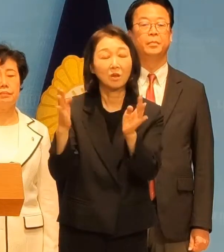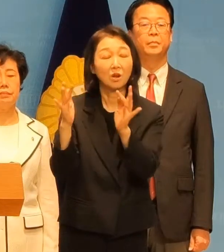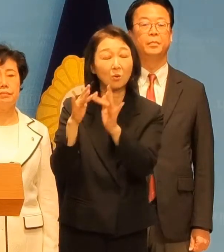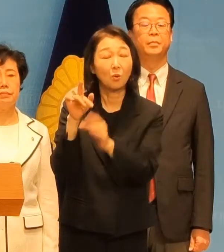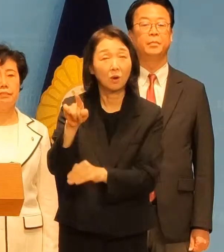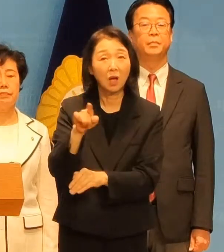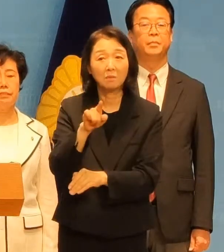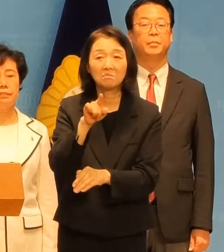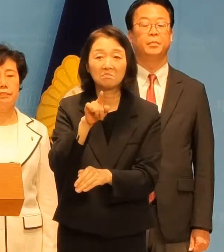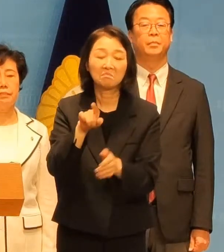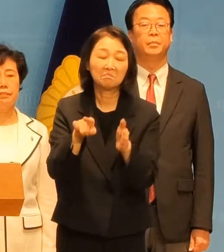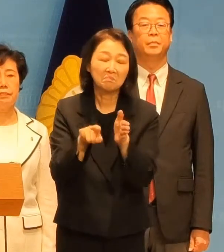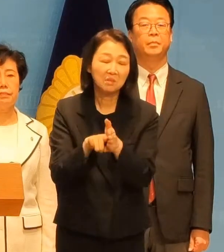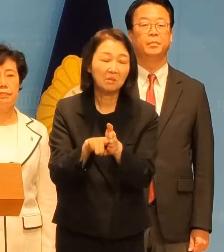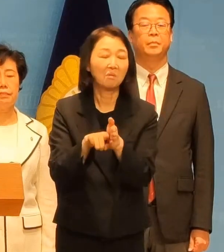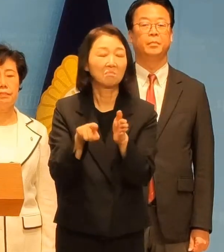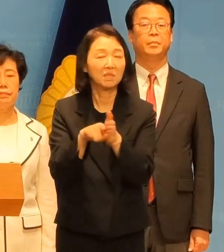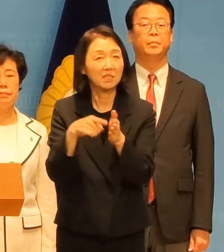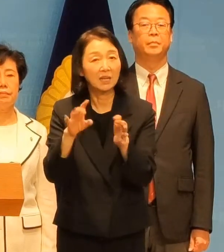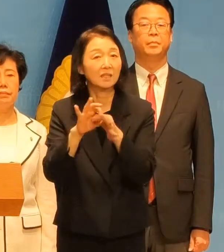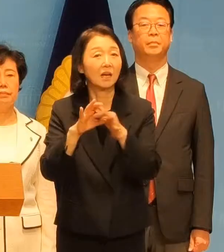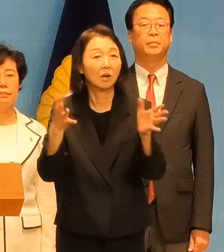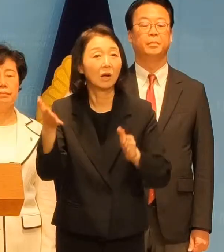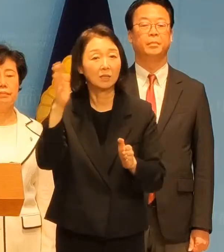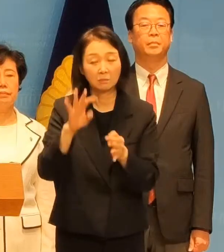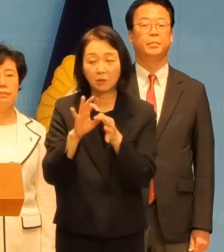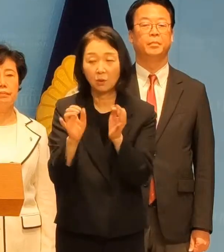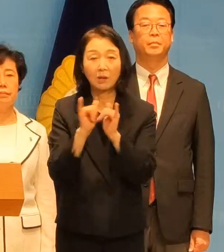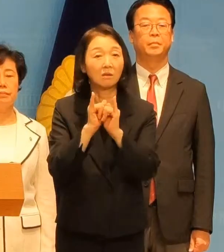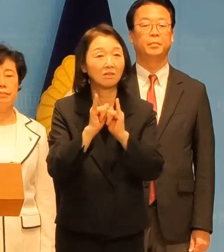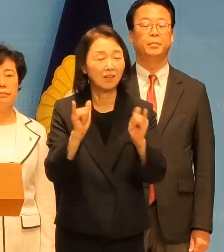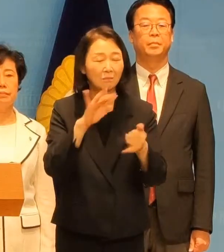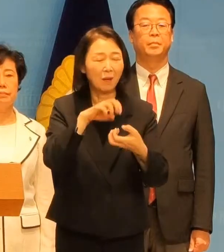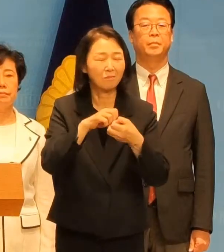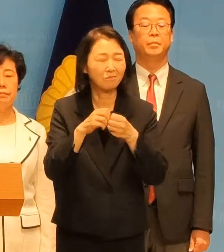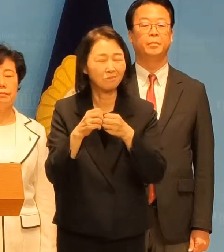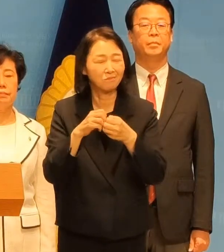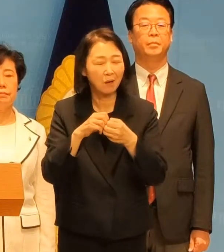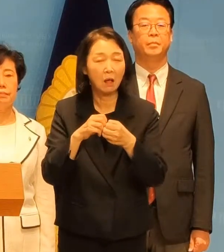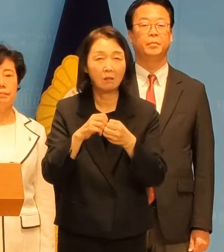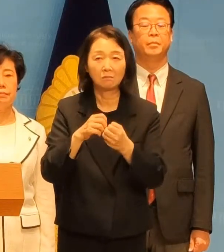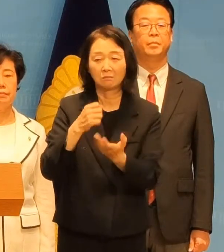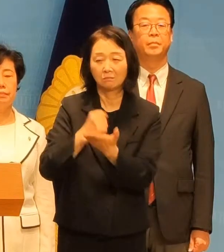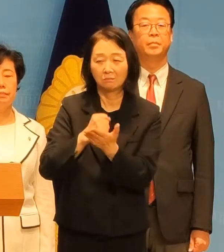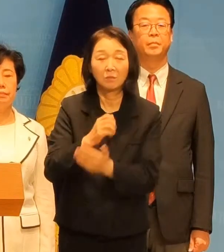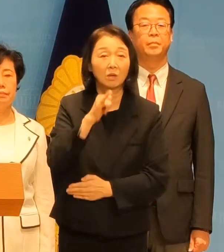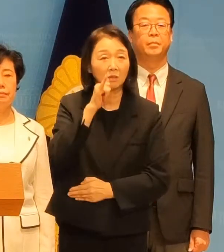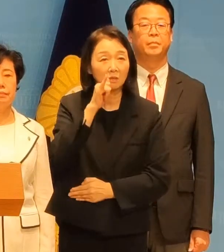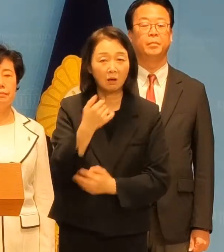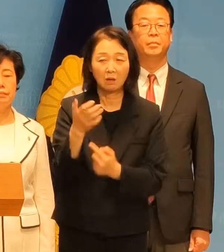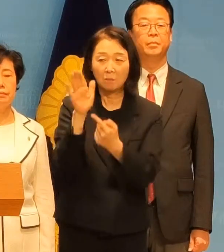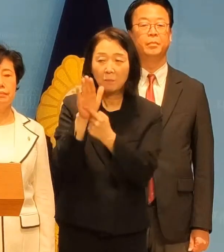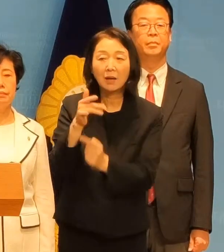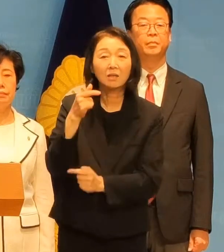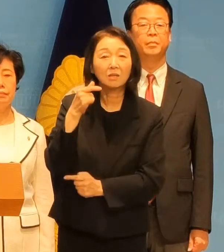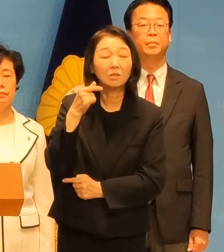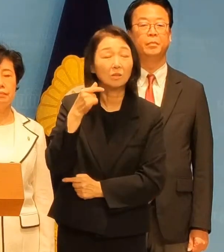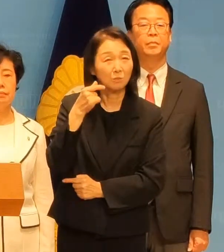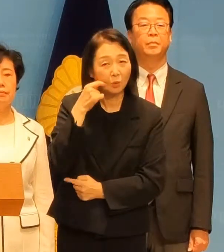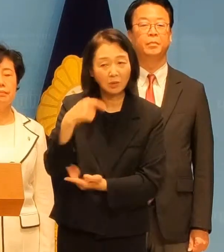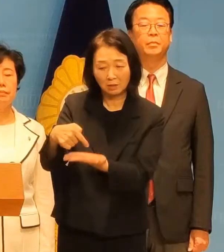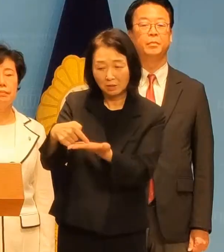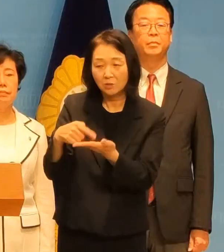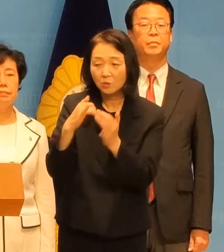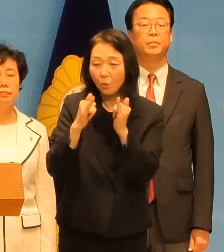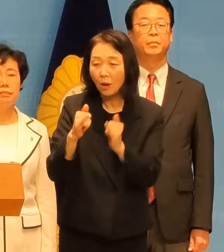믿거나 말거나이지만 실제로 많은 관련자들이 얽히고 설킨 풍문, 밝힐 수 없는 취재원과 제보자들의 진술을